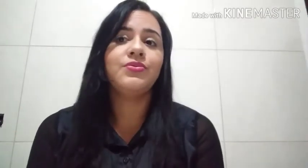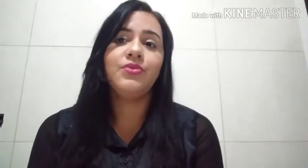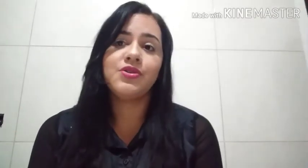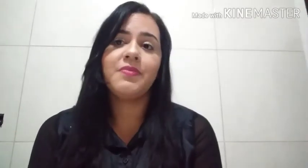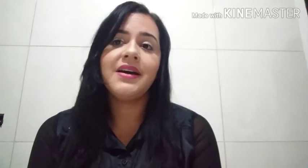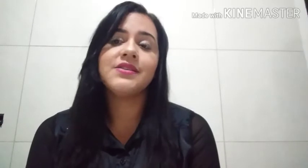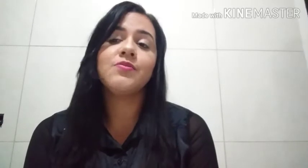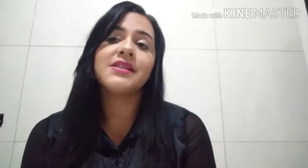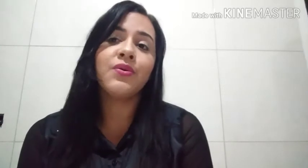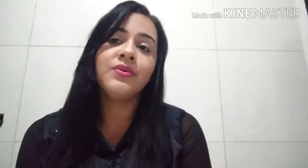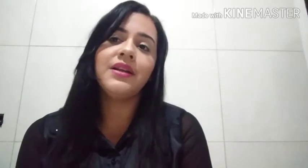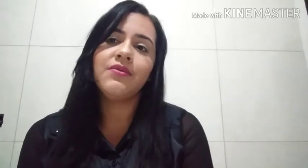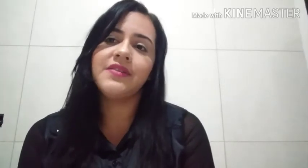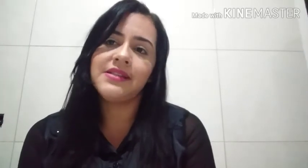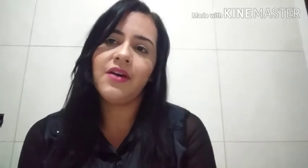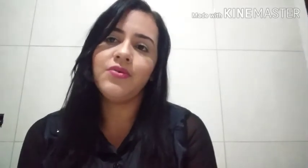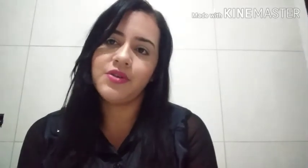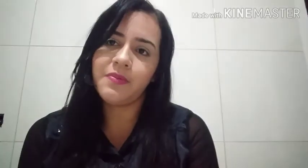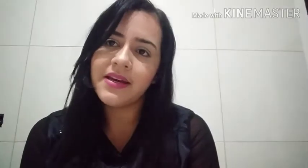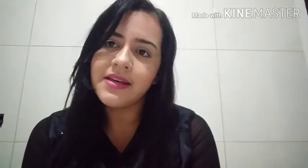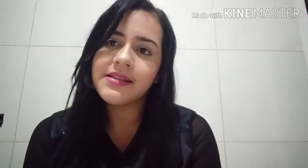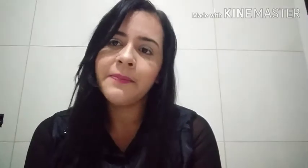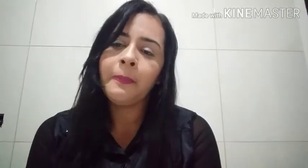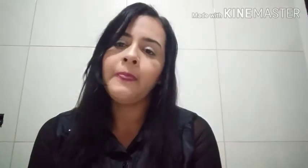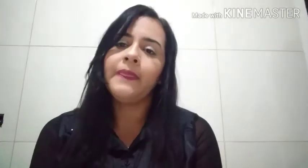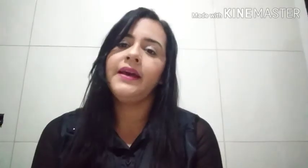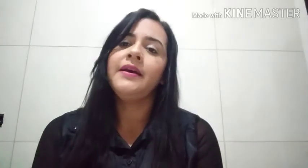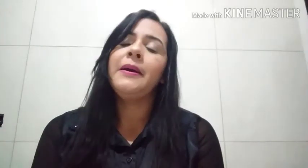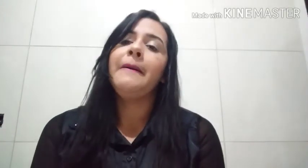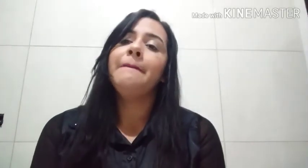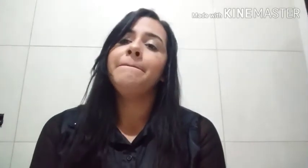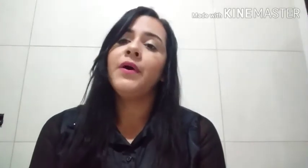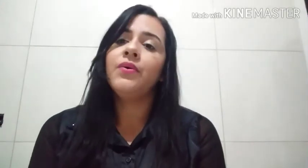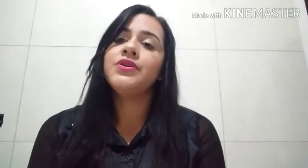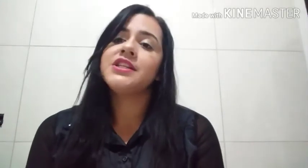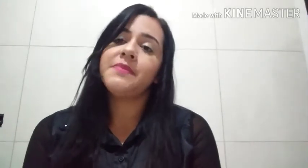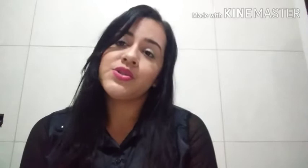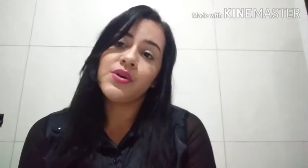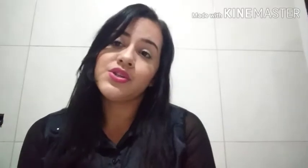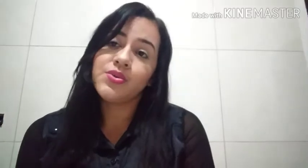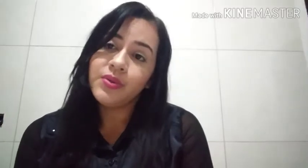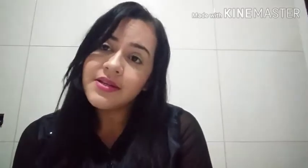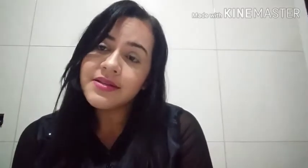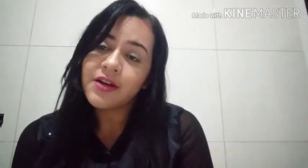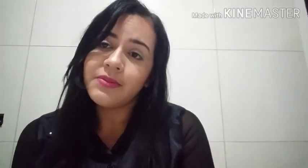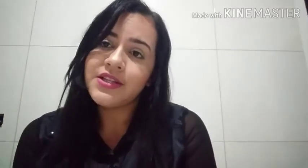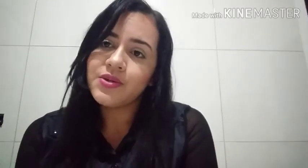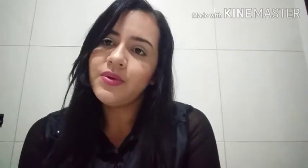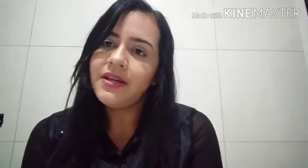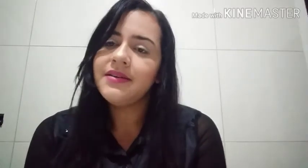nosso país, como segunda língua oficial do nosso país, né? Onde as pessoas surdas, a comunidade surda, ela